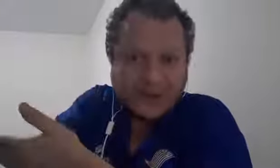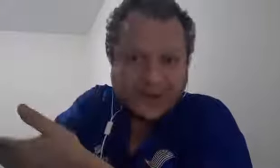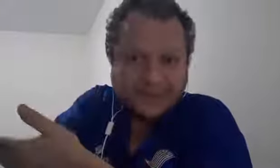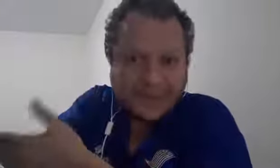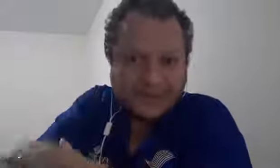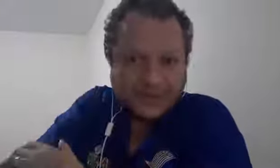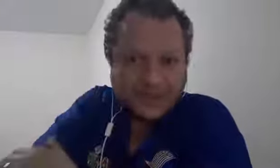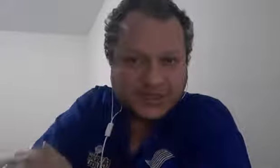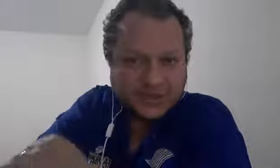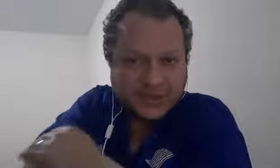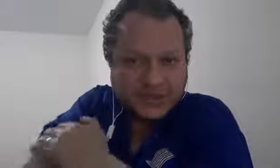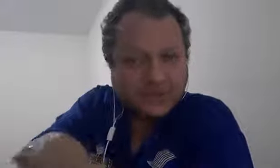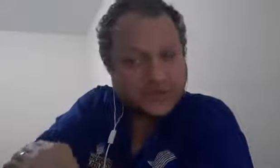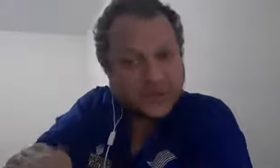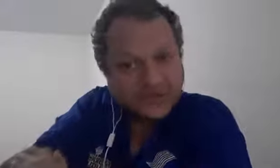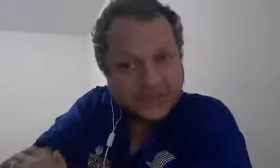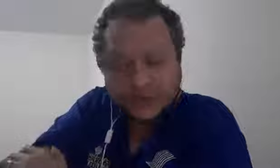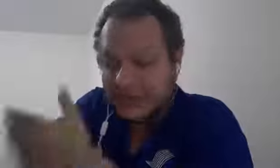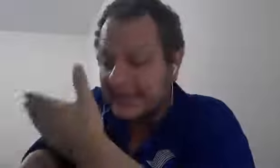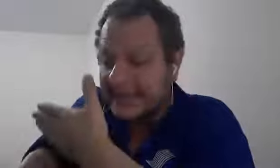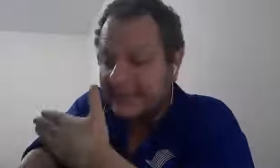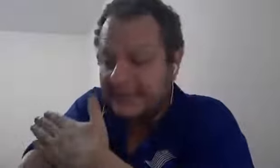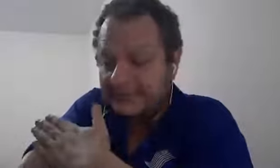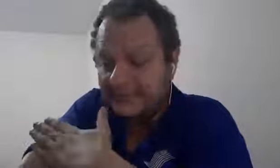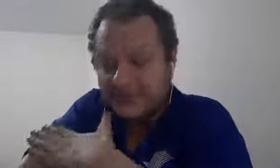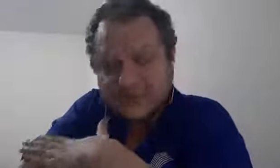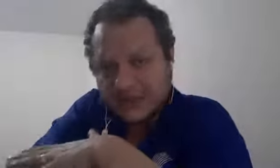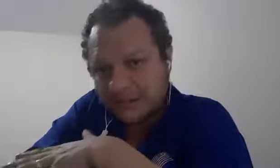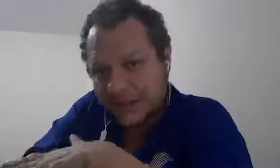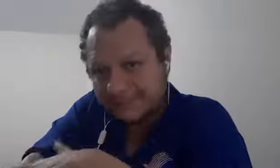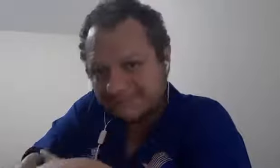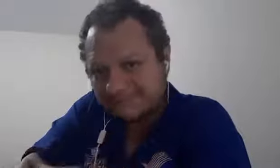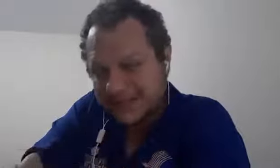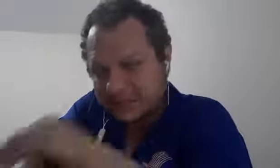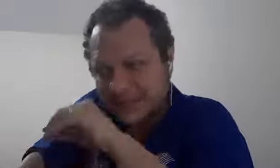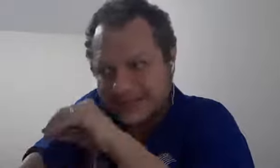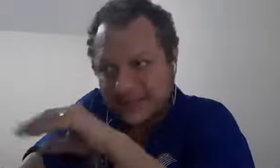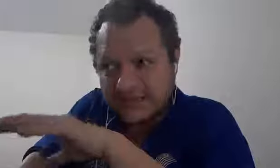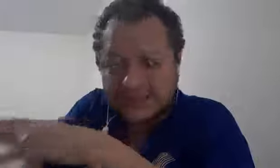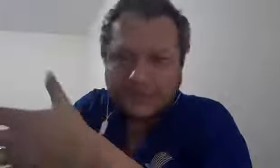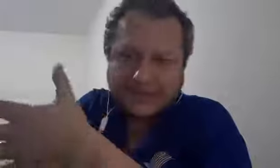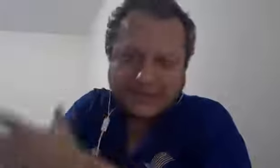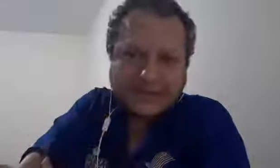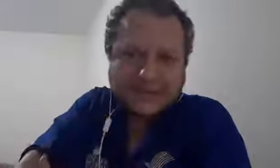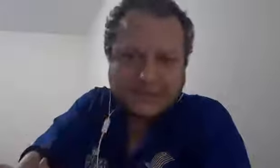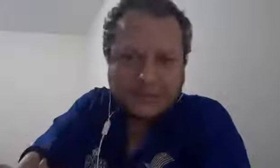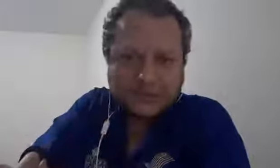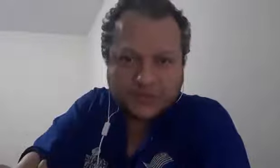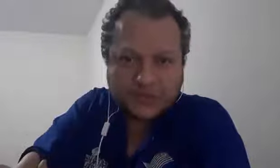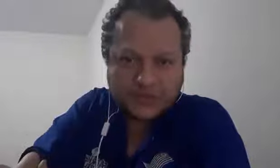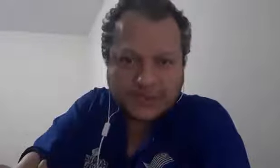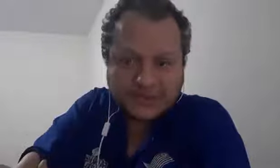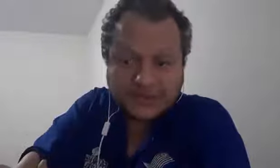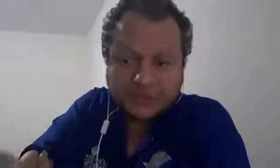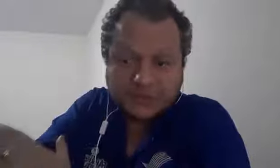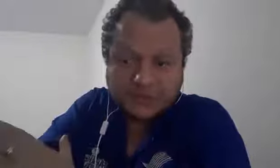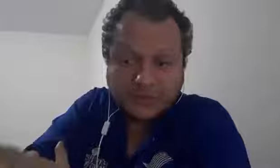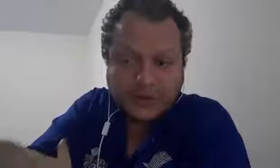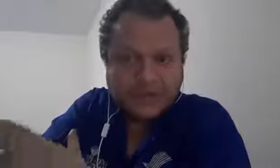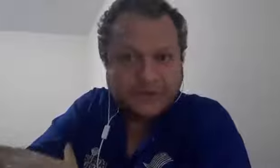agora, acabamos de ter um pronunciamento do governador, que vamos ter uma extensão ainda, né, desse período todo de restrição. Então, por hora, não